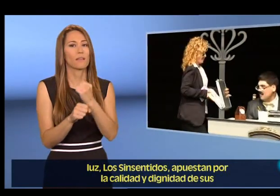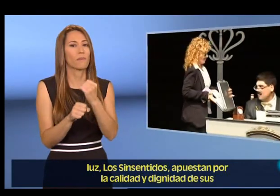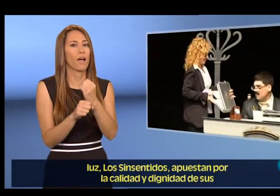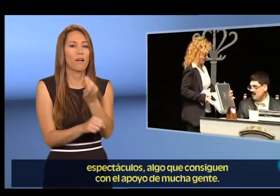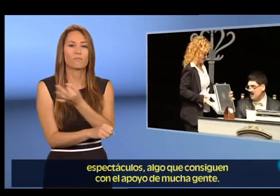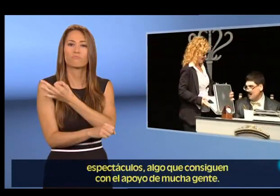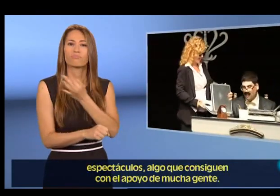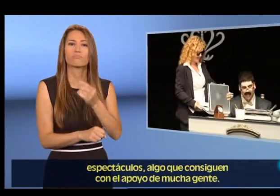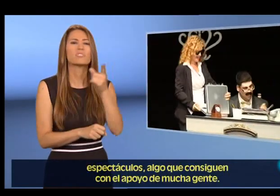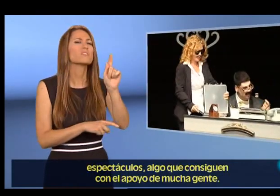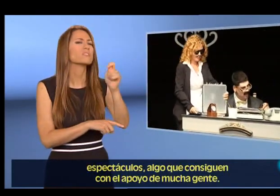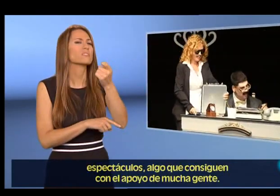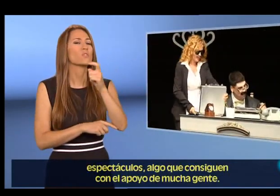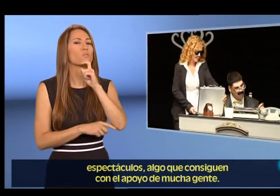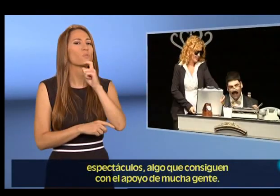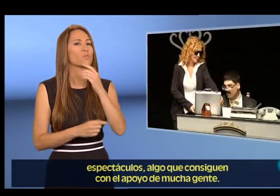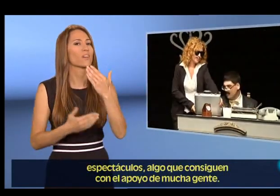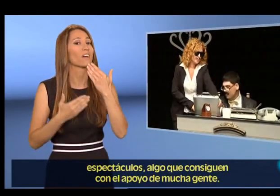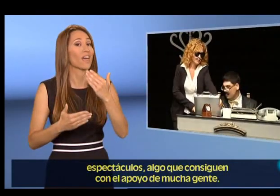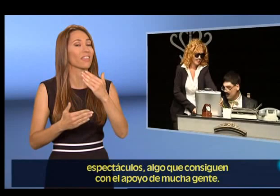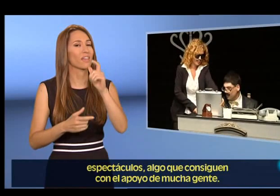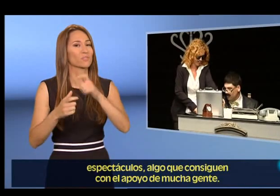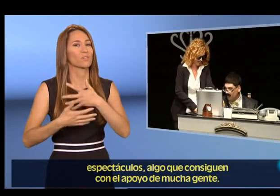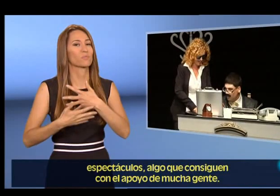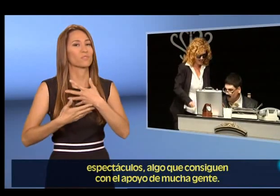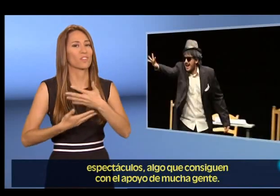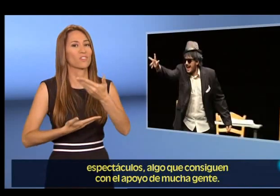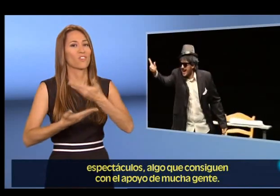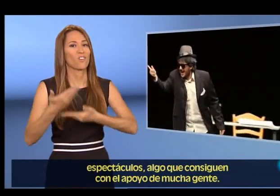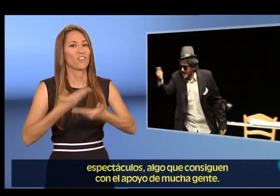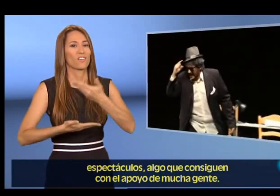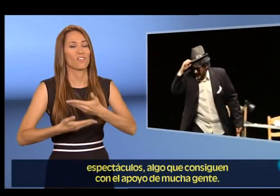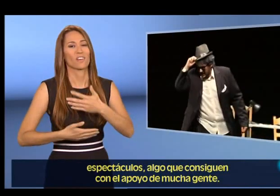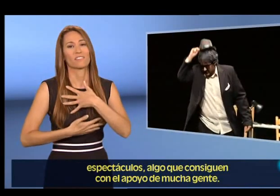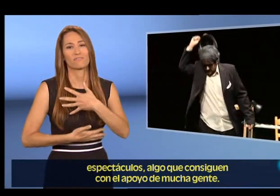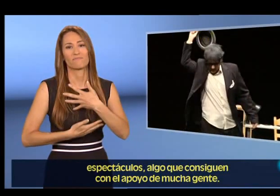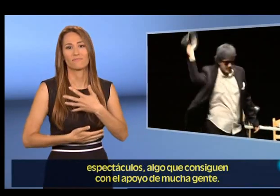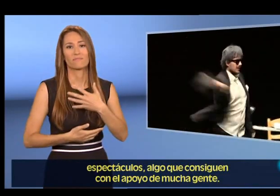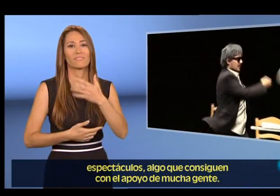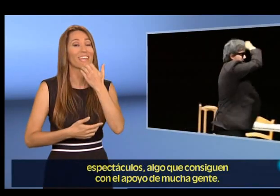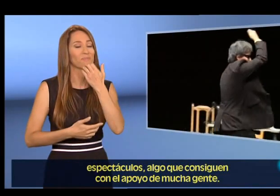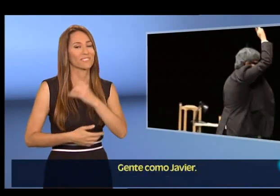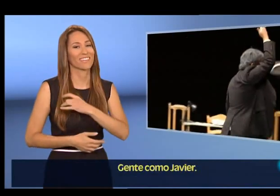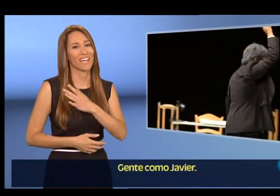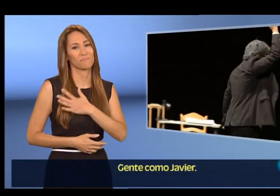sus espectáculos, algo que consiguen con el apoyo de mucha gente, gente como Javier.